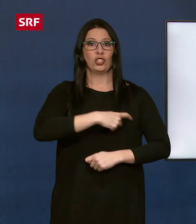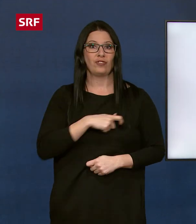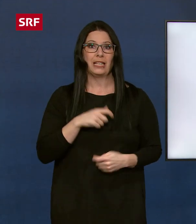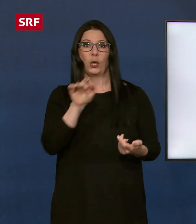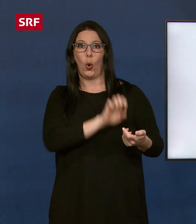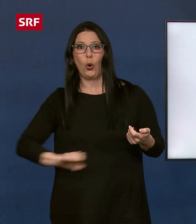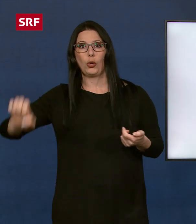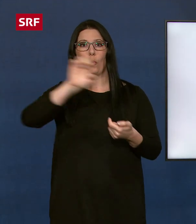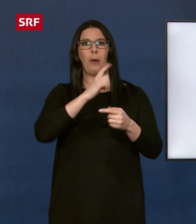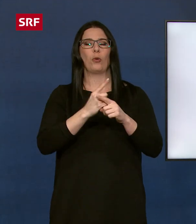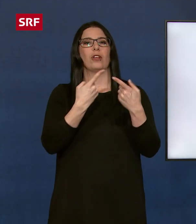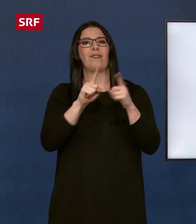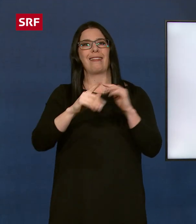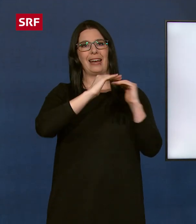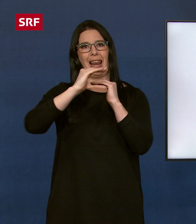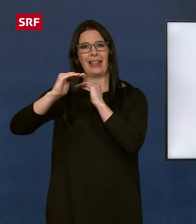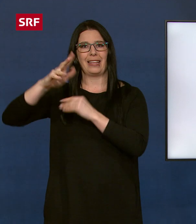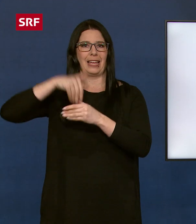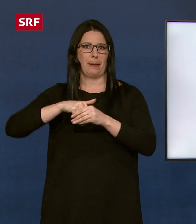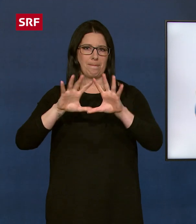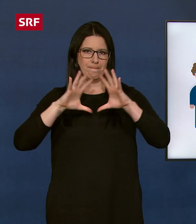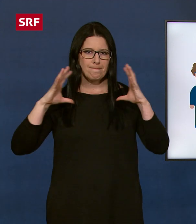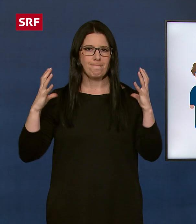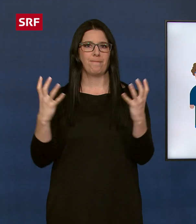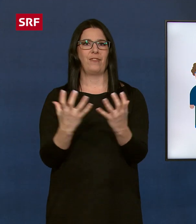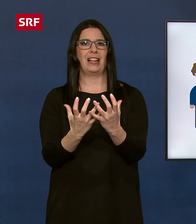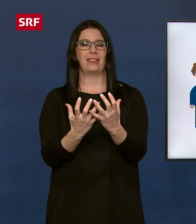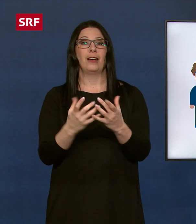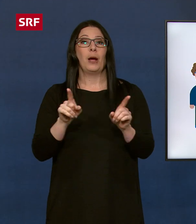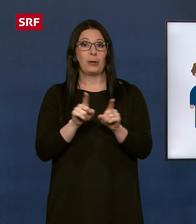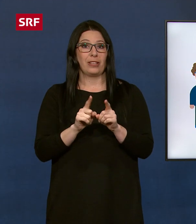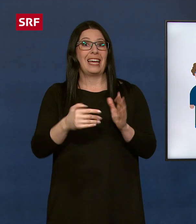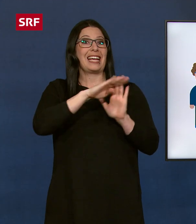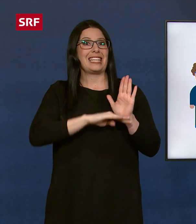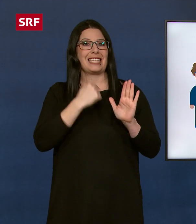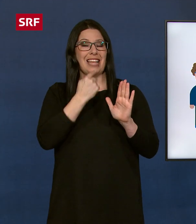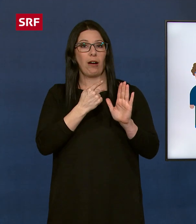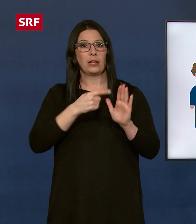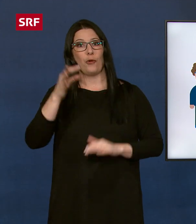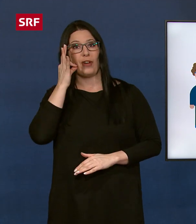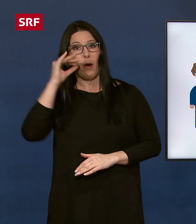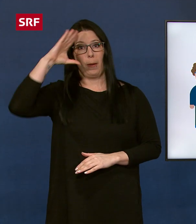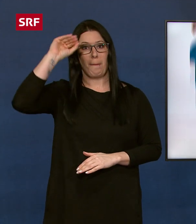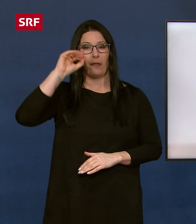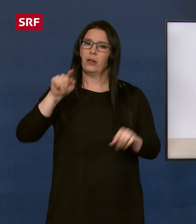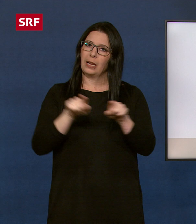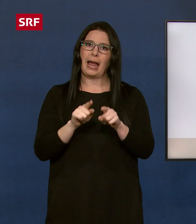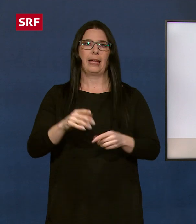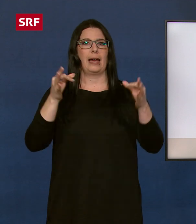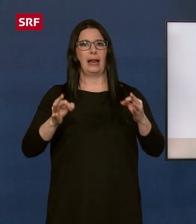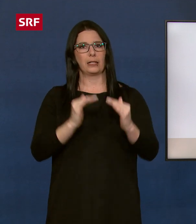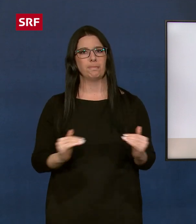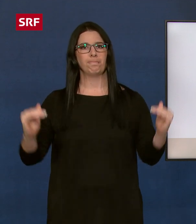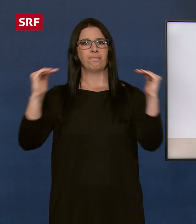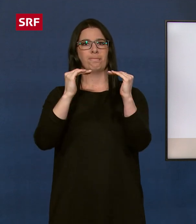und vielen anderen Ländern auf der Welt haben Frauen und Männer laut Gesetz die gleichen Rechte. Trotzdem